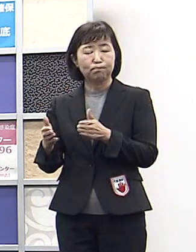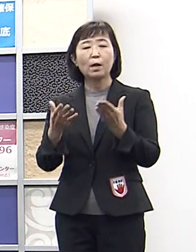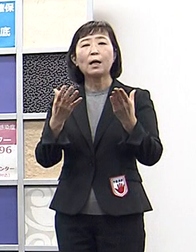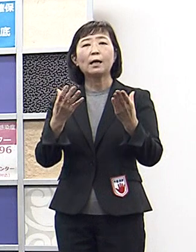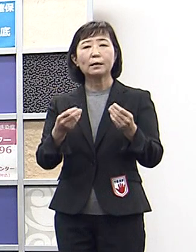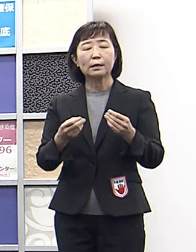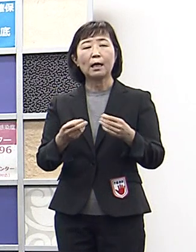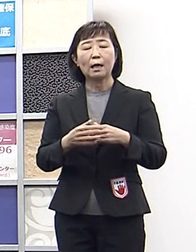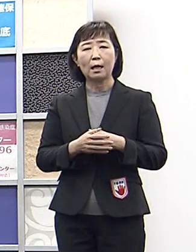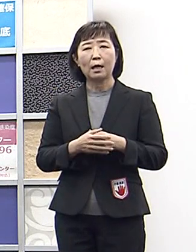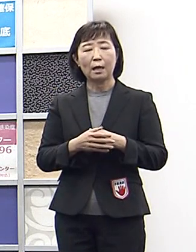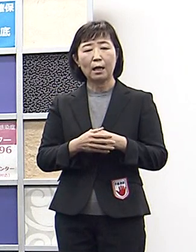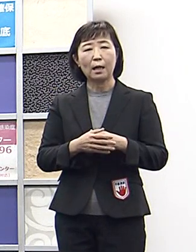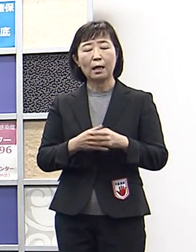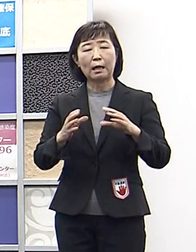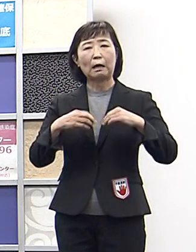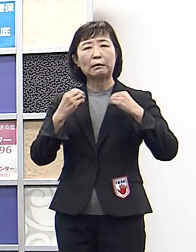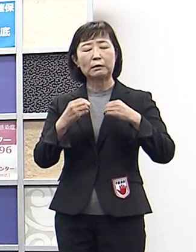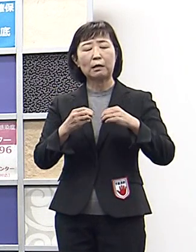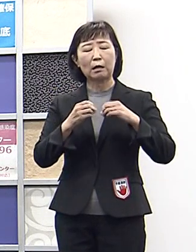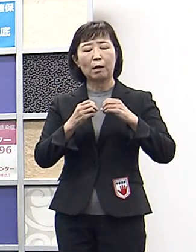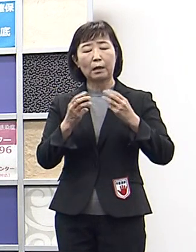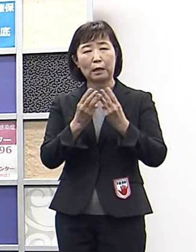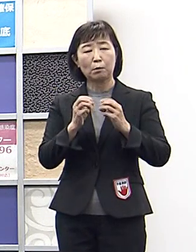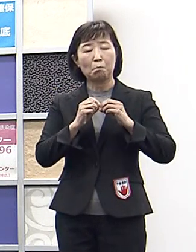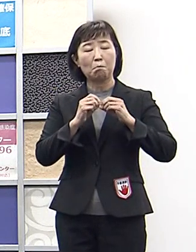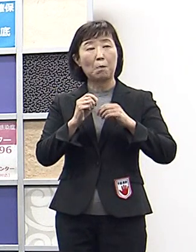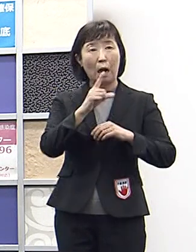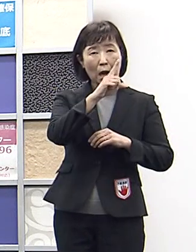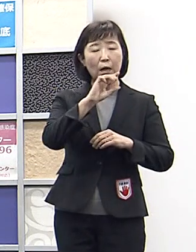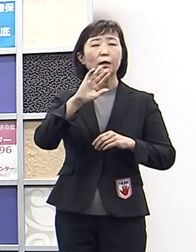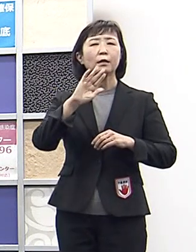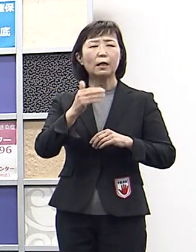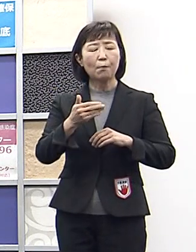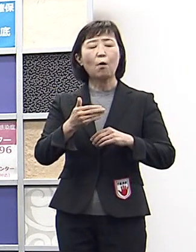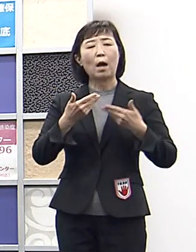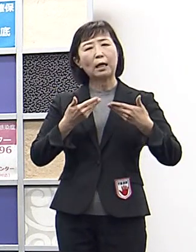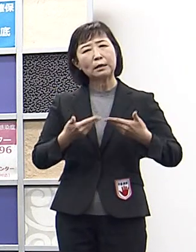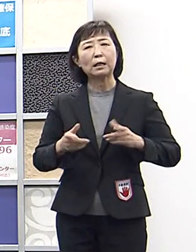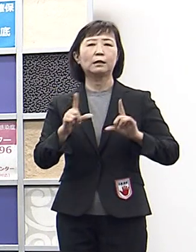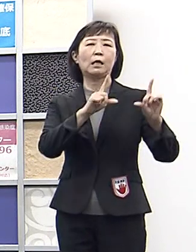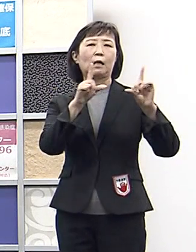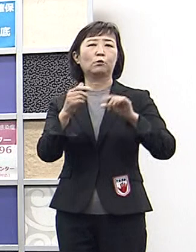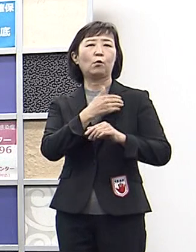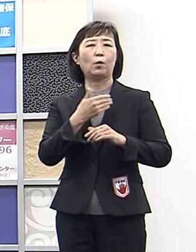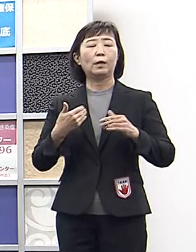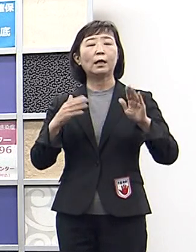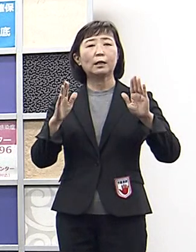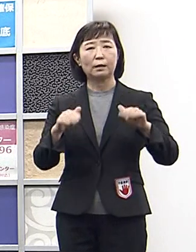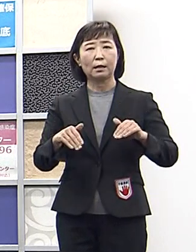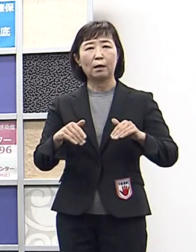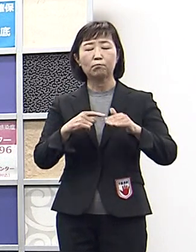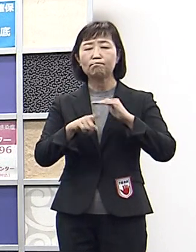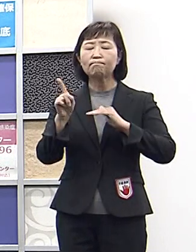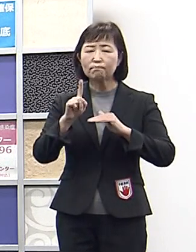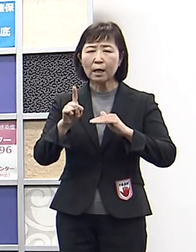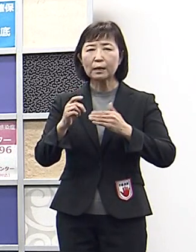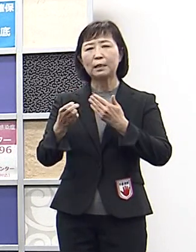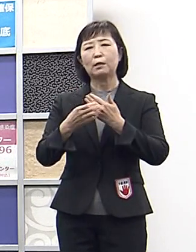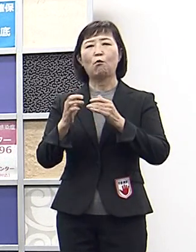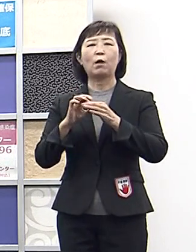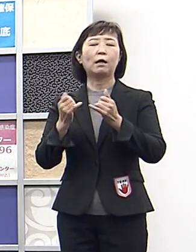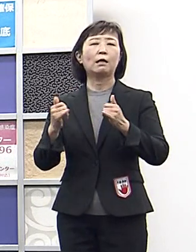感染期におきましても安定的に維持できたこれはひとえに医療関係者の皆様はじめ